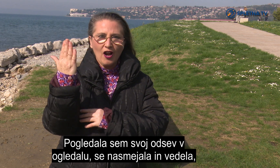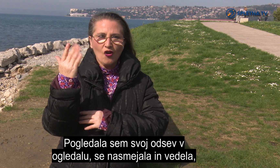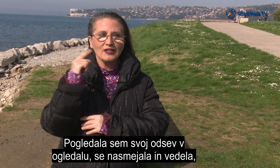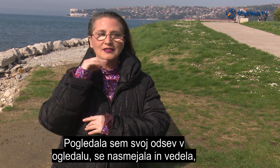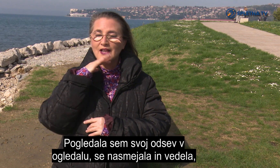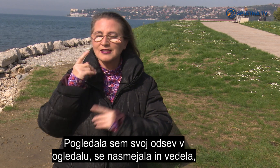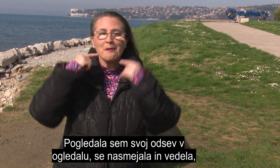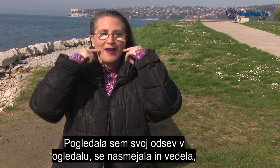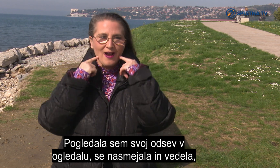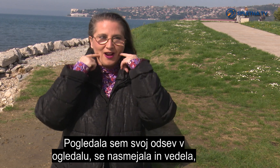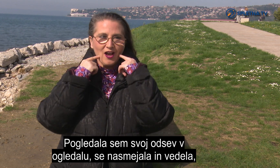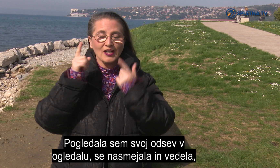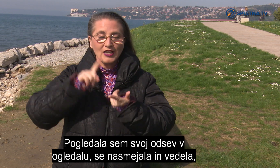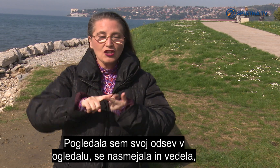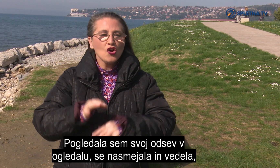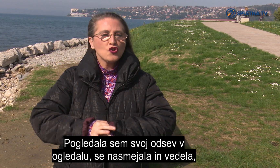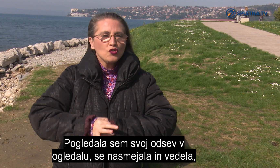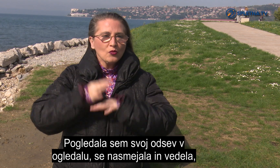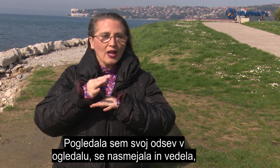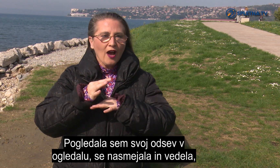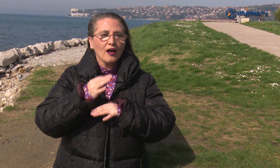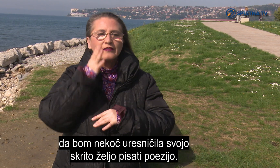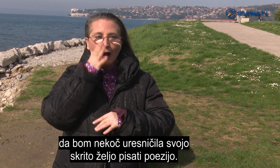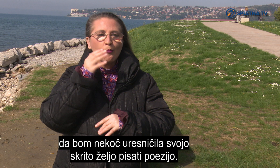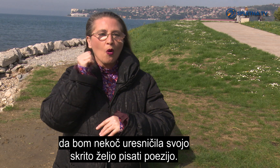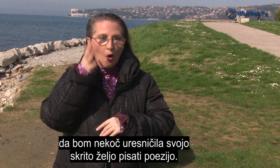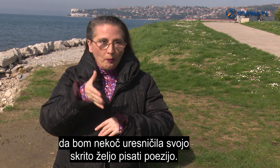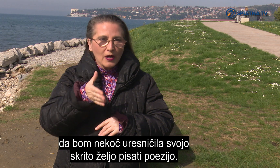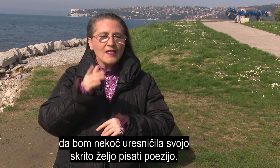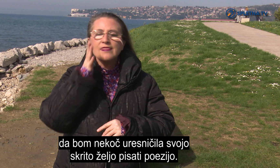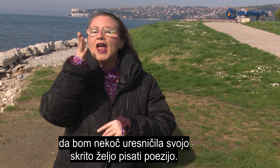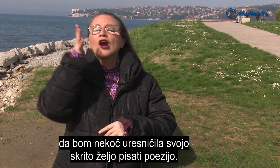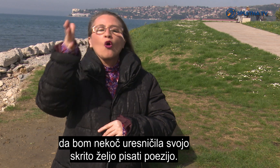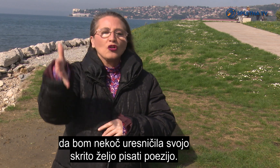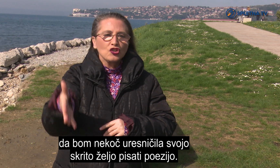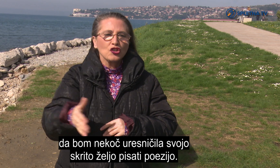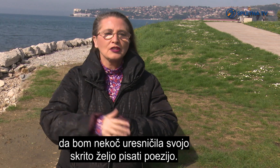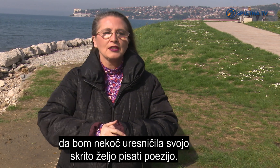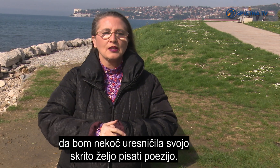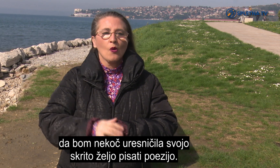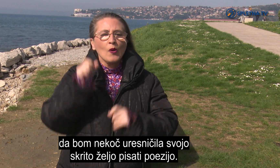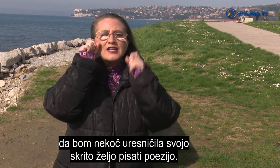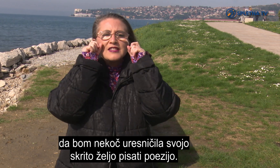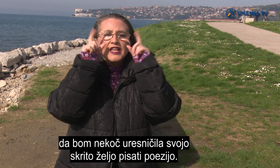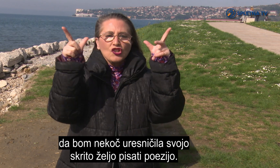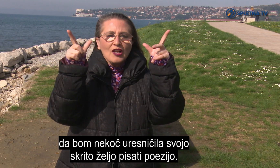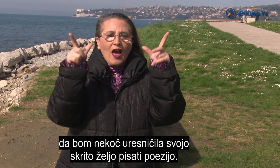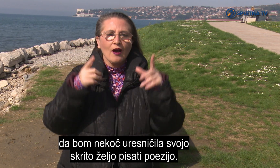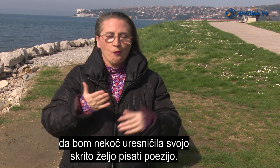ogledalo, se smejala in čudila, da bom nekoč uresničila